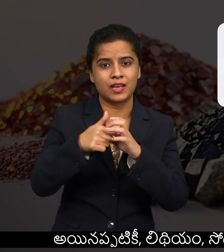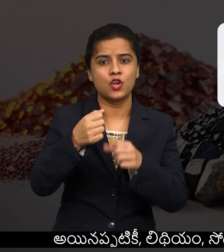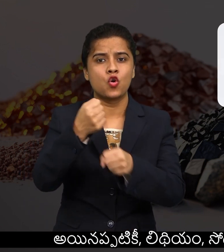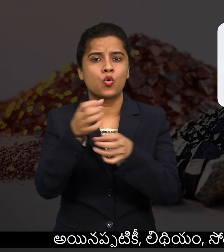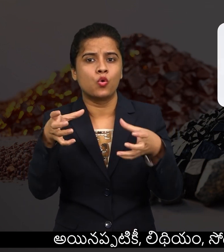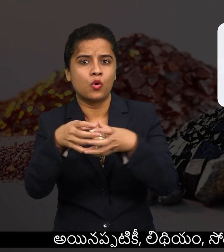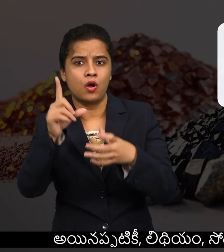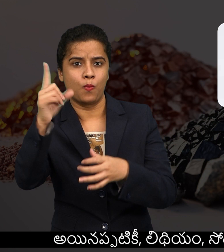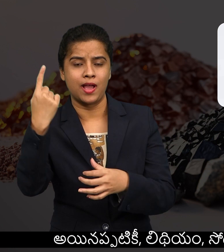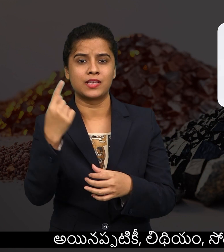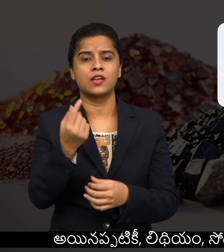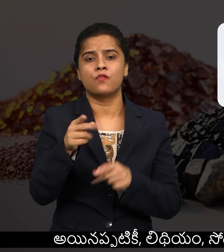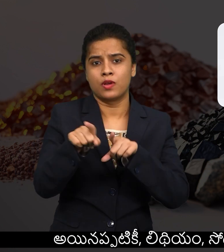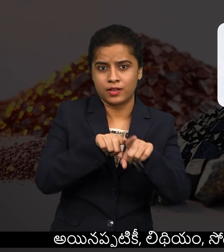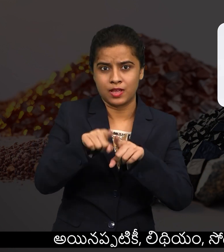నుండి